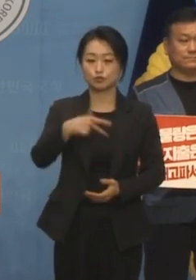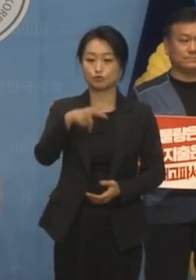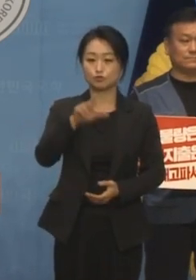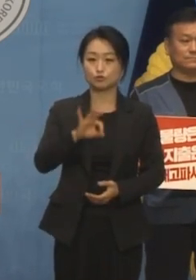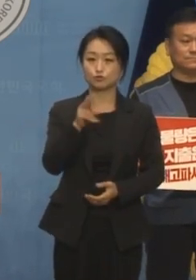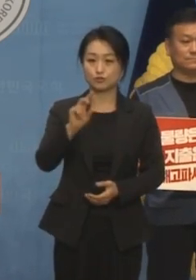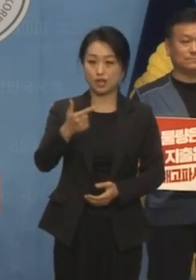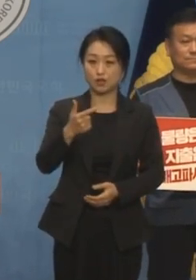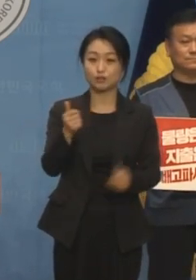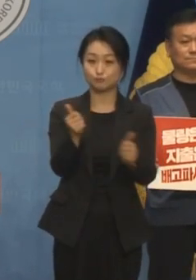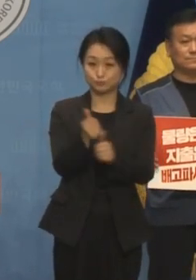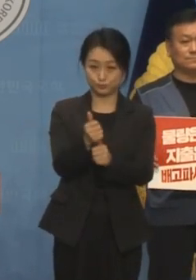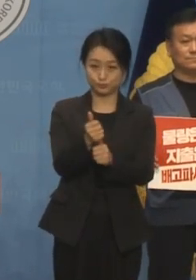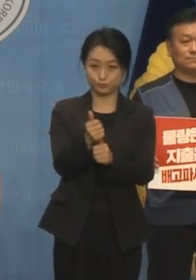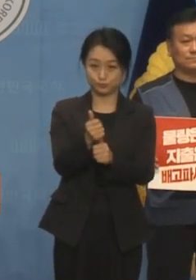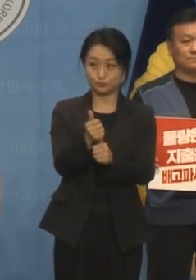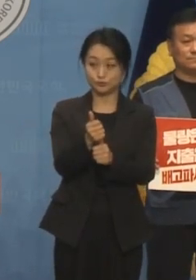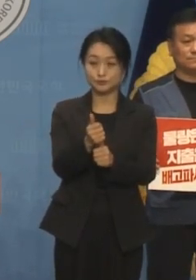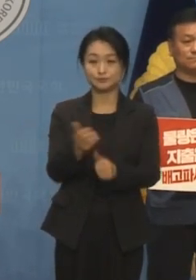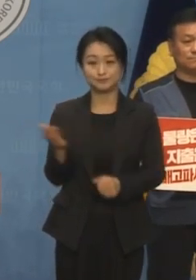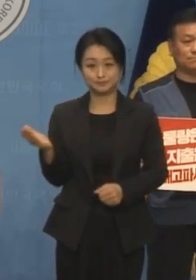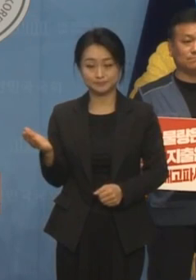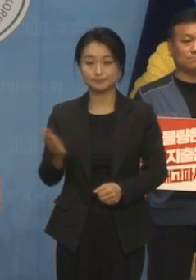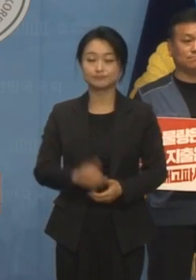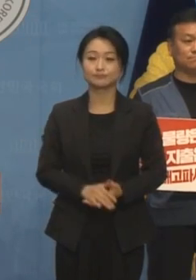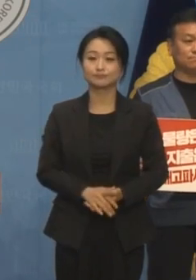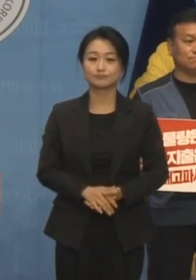윤중현 수석 부위원장님 참석하셨습니다.